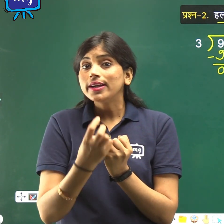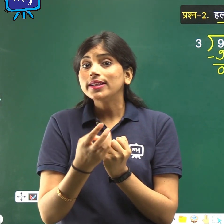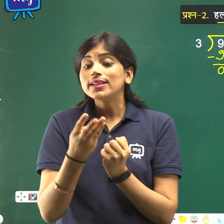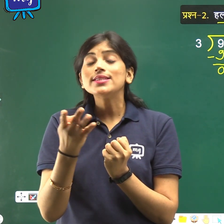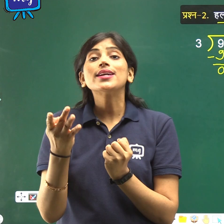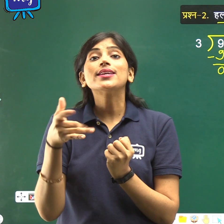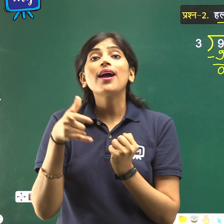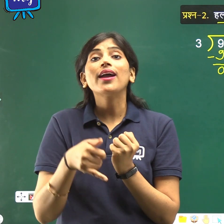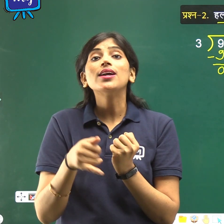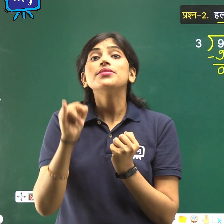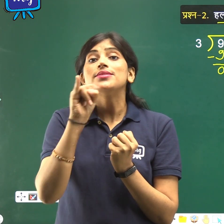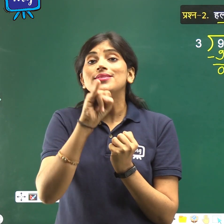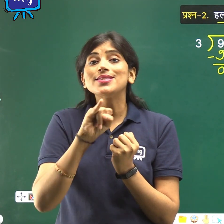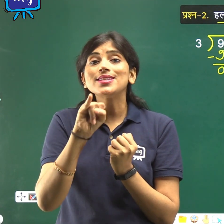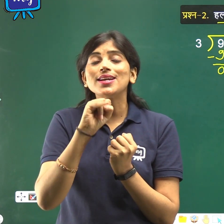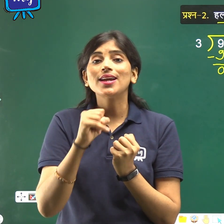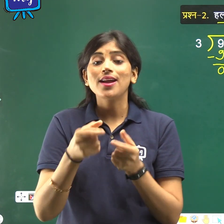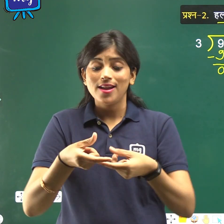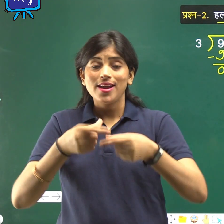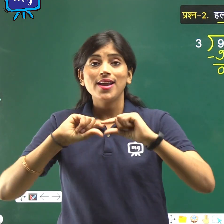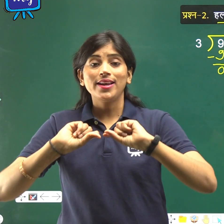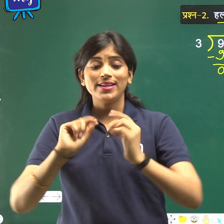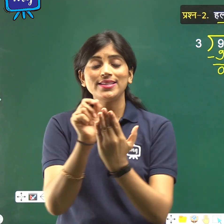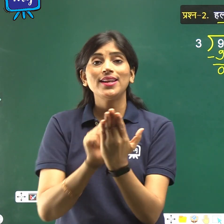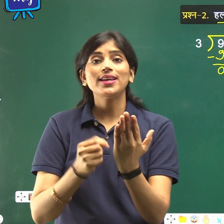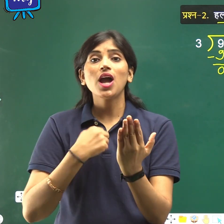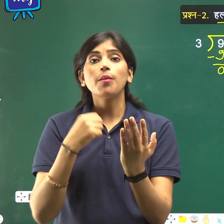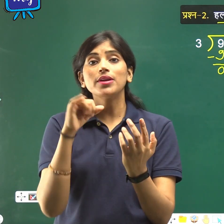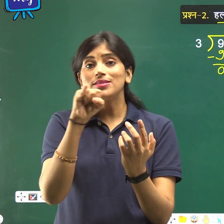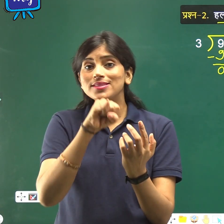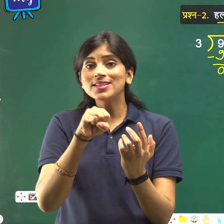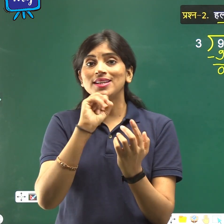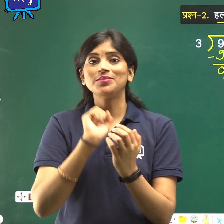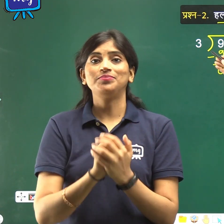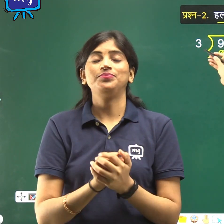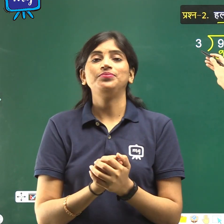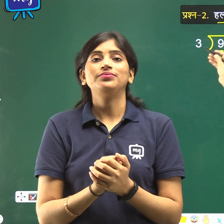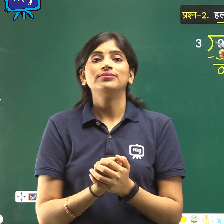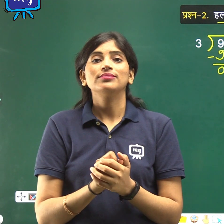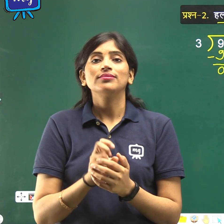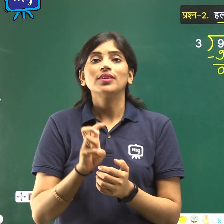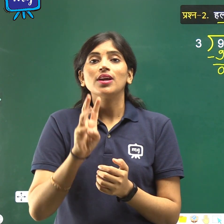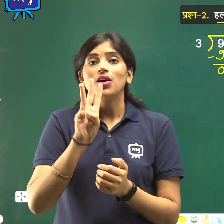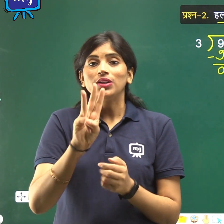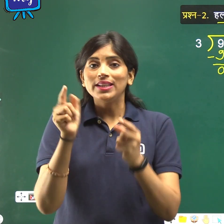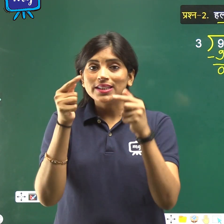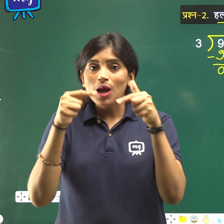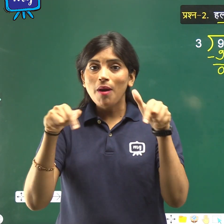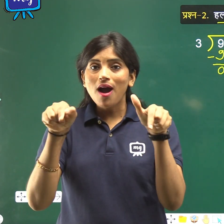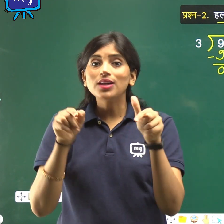है? 6। नीचे लिखे हमने 6। 3 का भाग